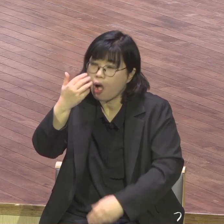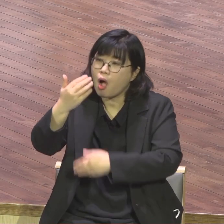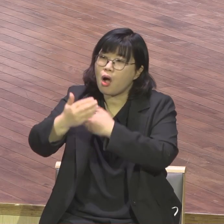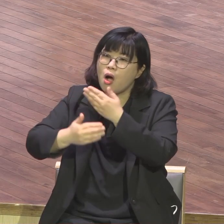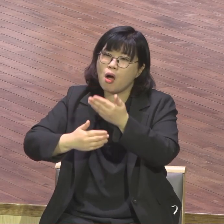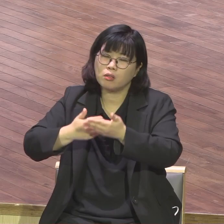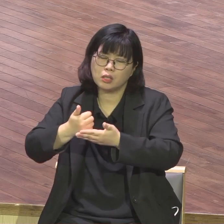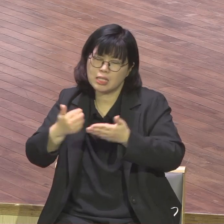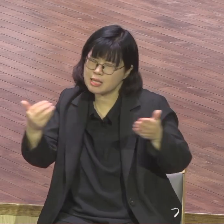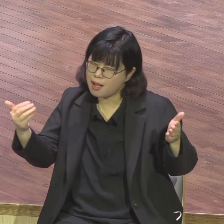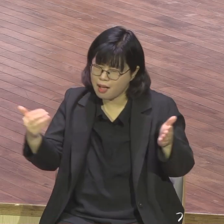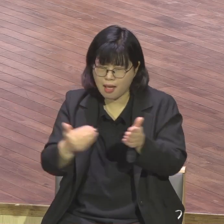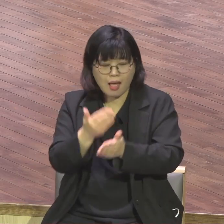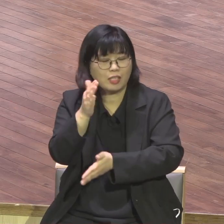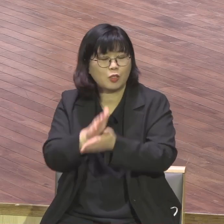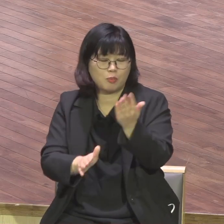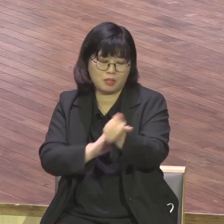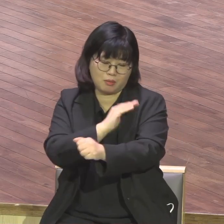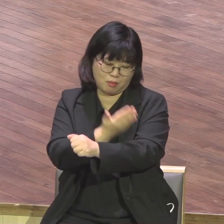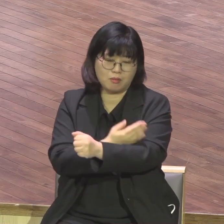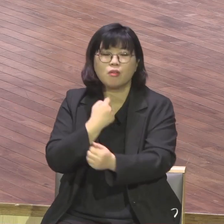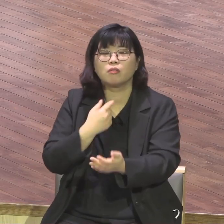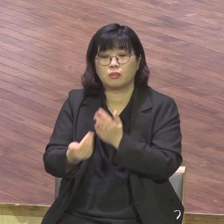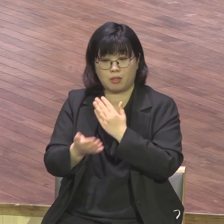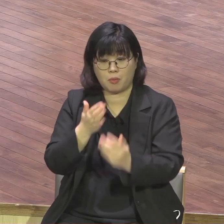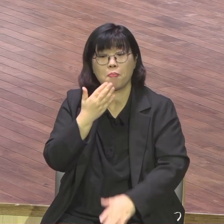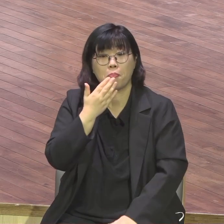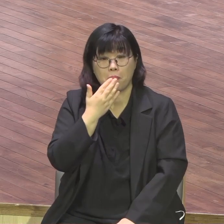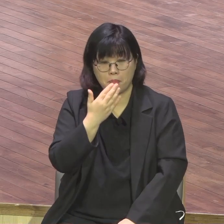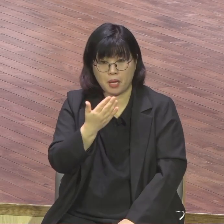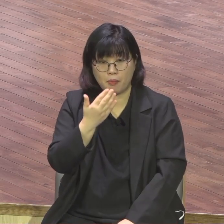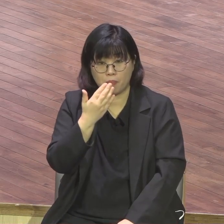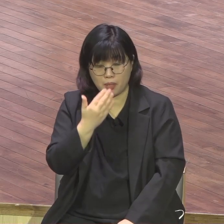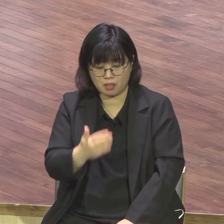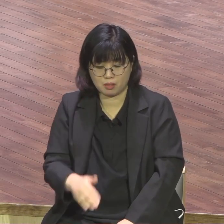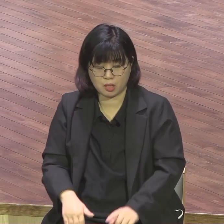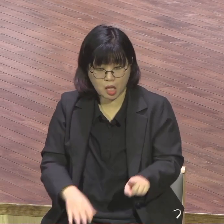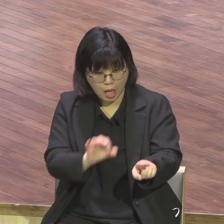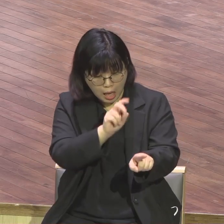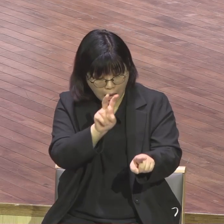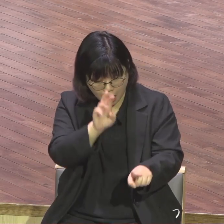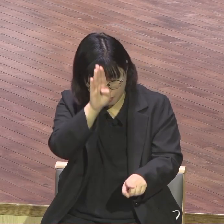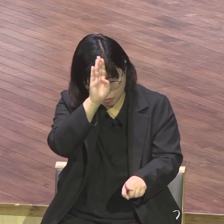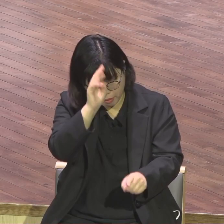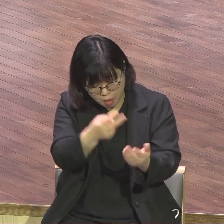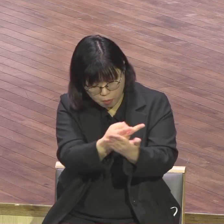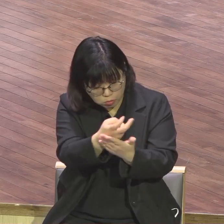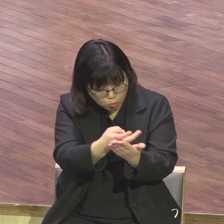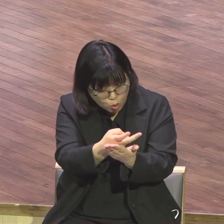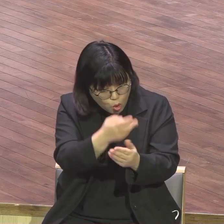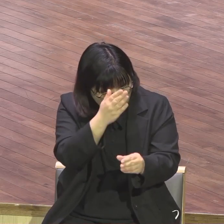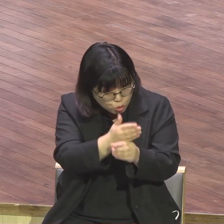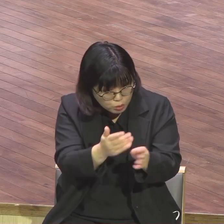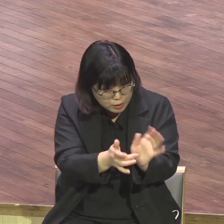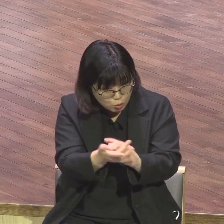그 힘든 중에도 우리 환자들 체험하면 일어날 수가 있습니다.